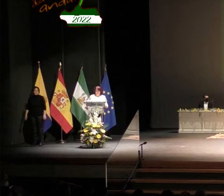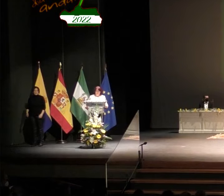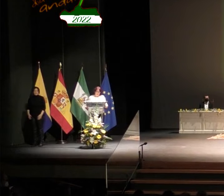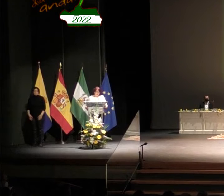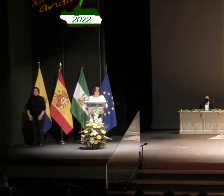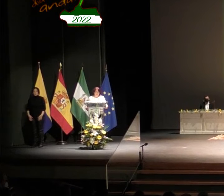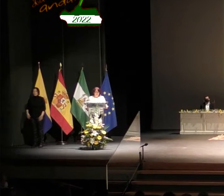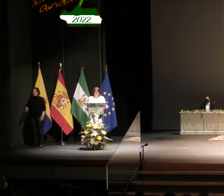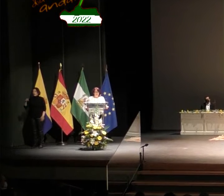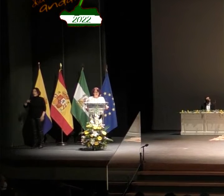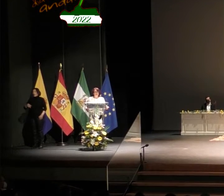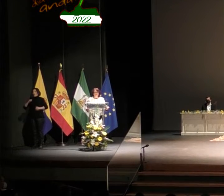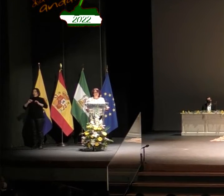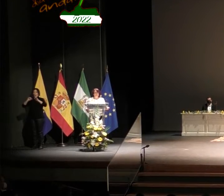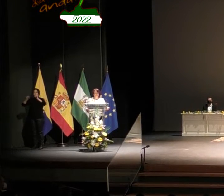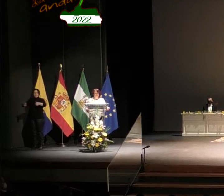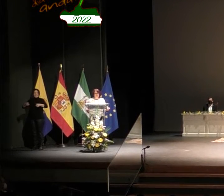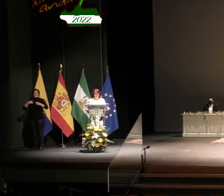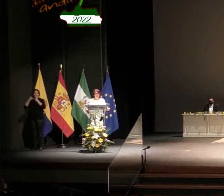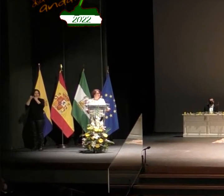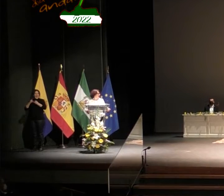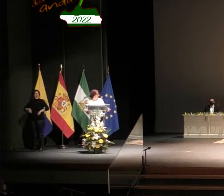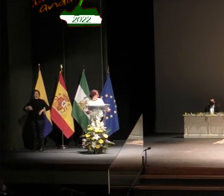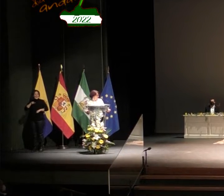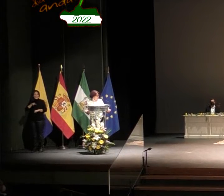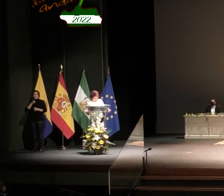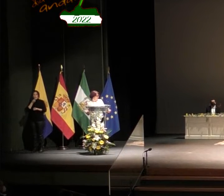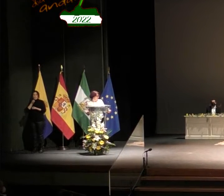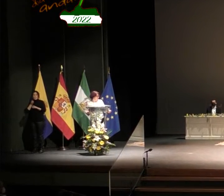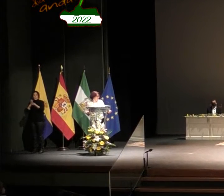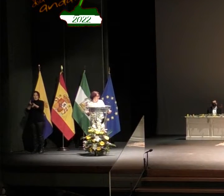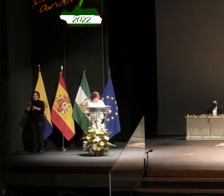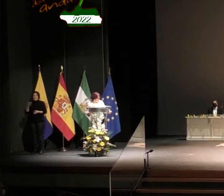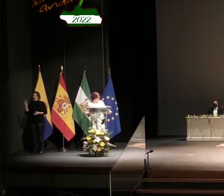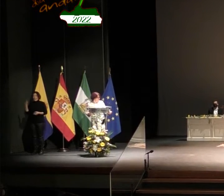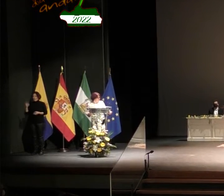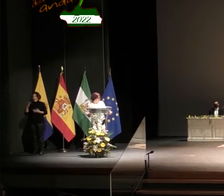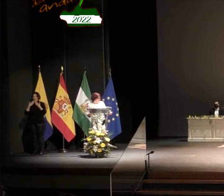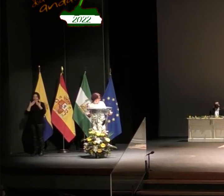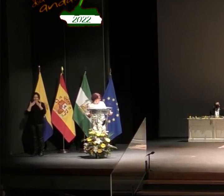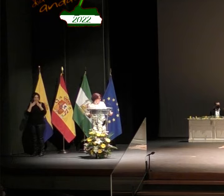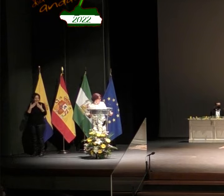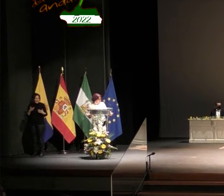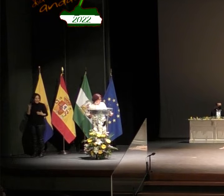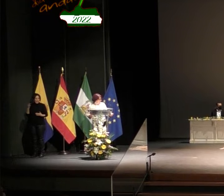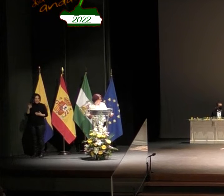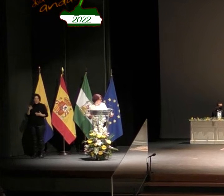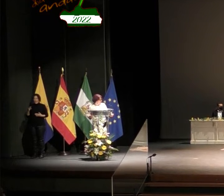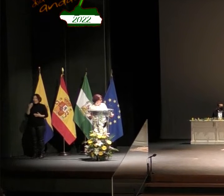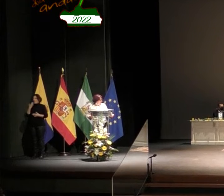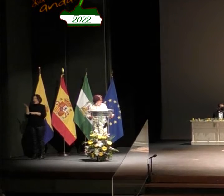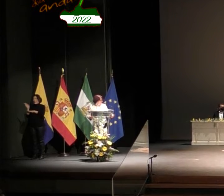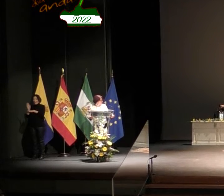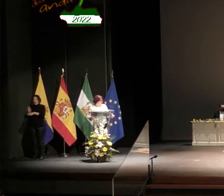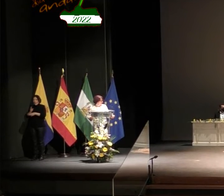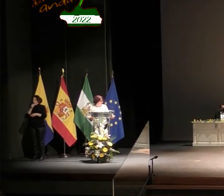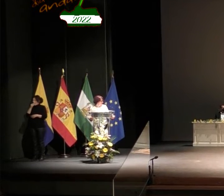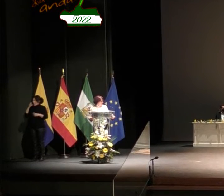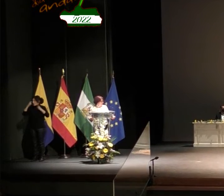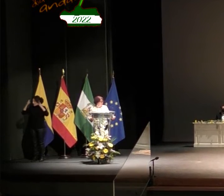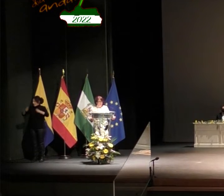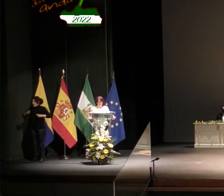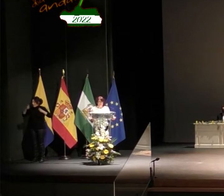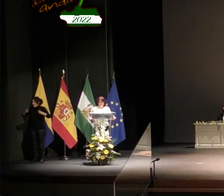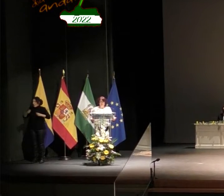Mejor manera, desde luego, de comenzar un acto como este que con el mensaje que acaba de darnos Fran. Gracias, Fran. Fran, por tu ejemplo, de verdad, por tu